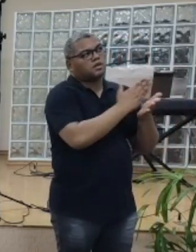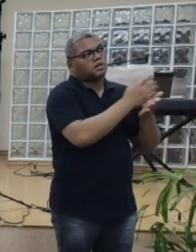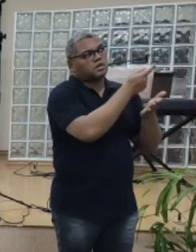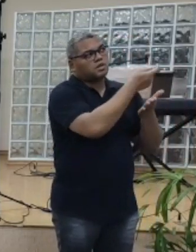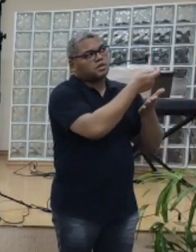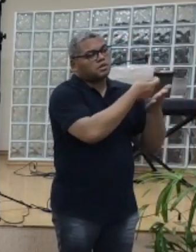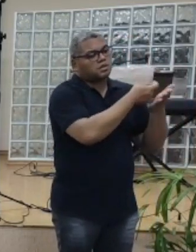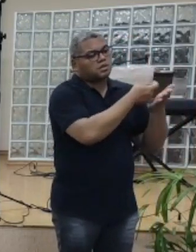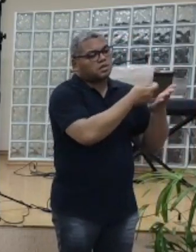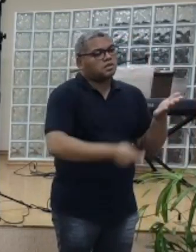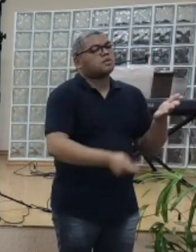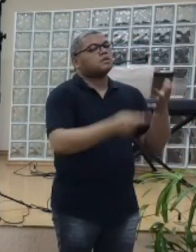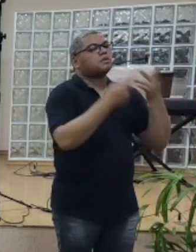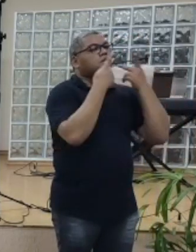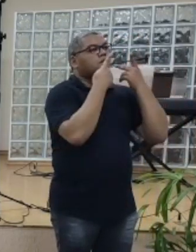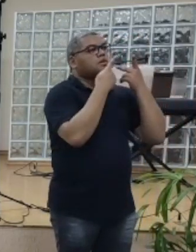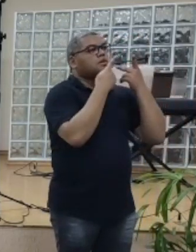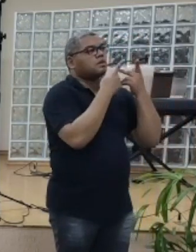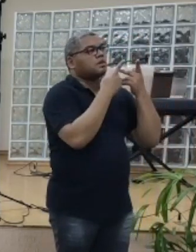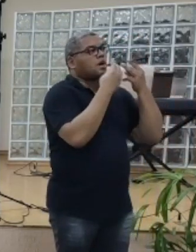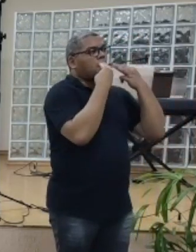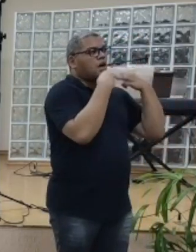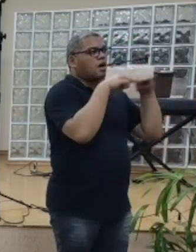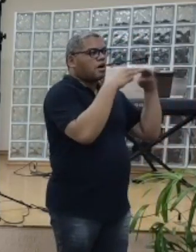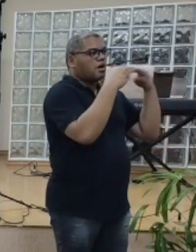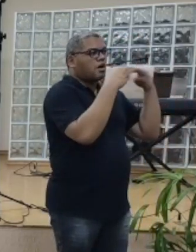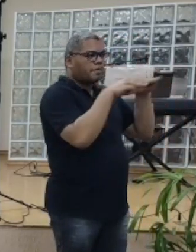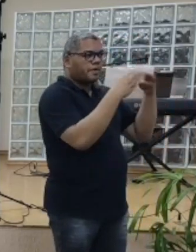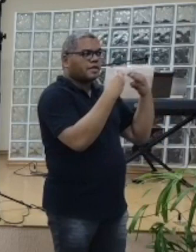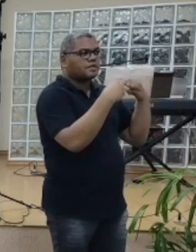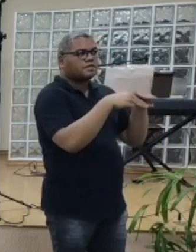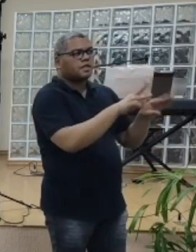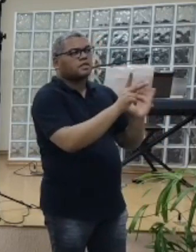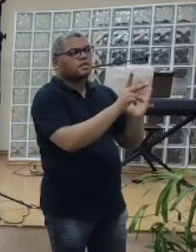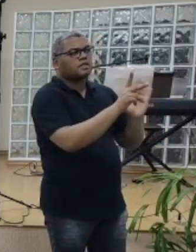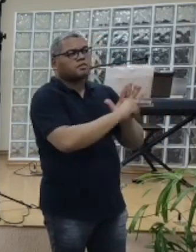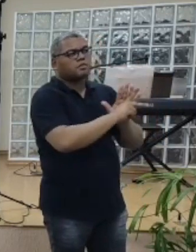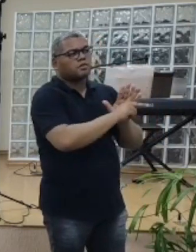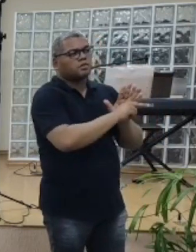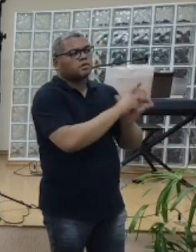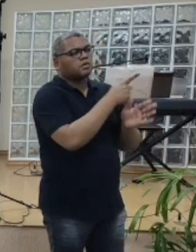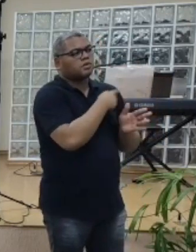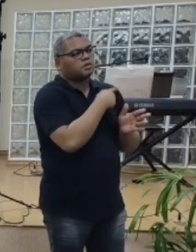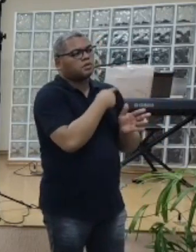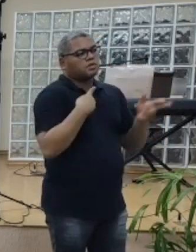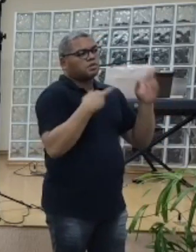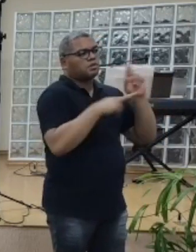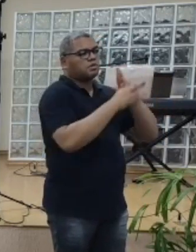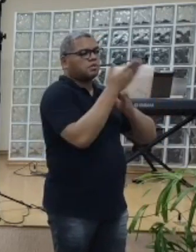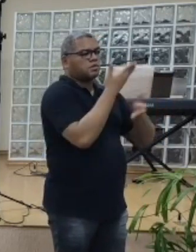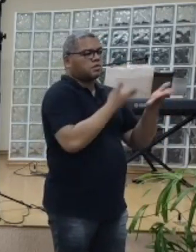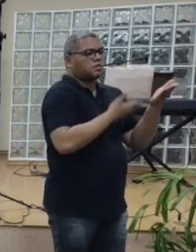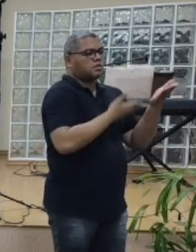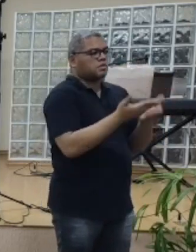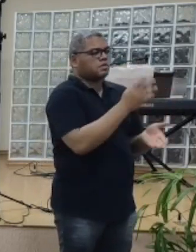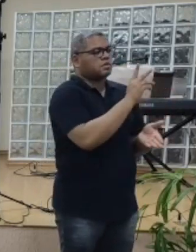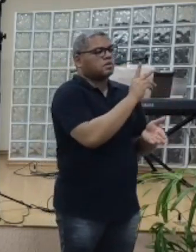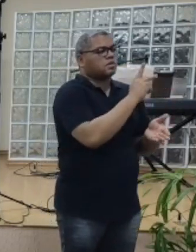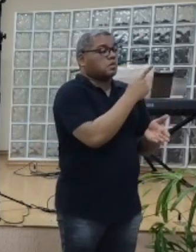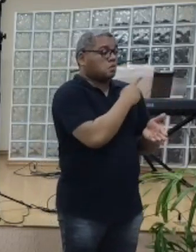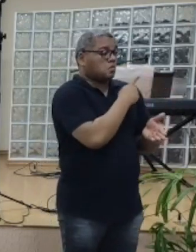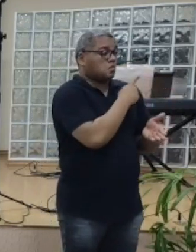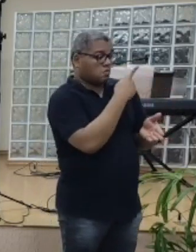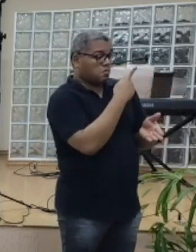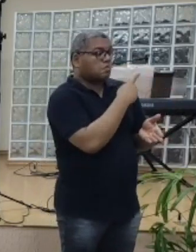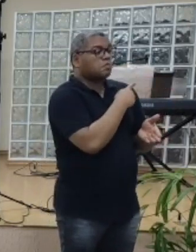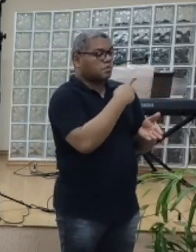de mensagens bem pastorais, da relação do pastor com o seu rebanho